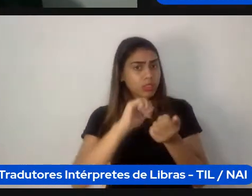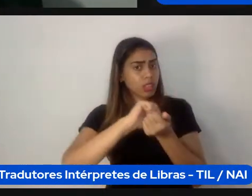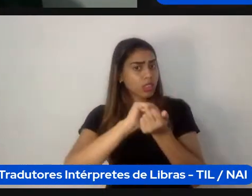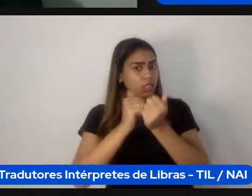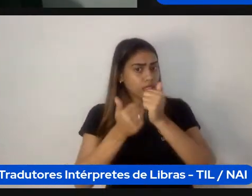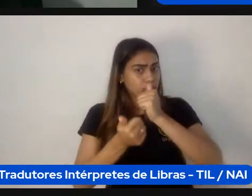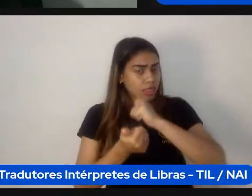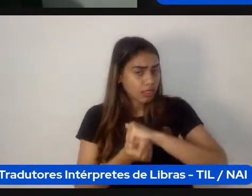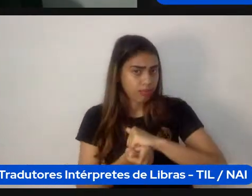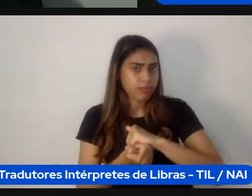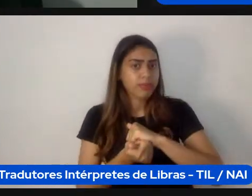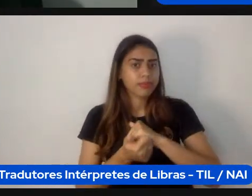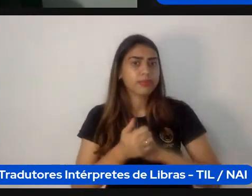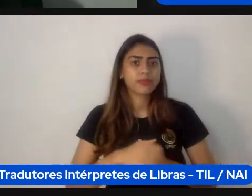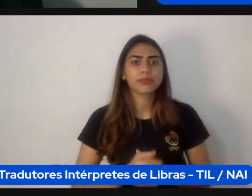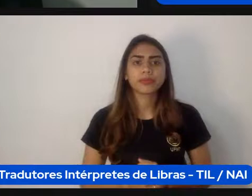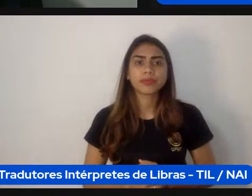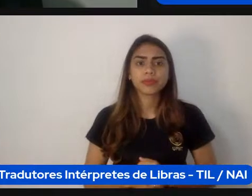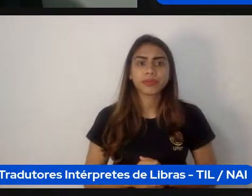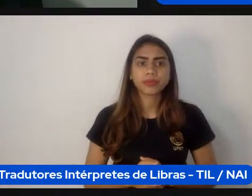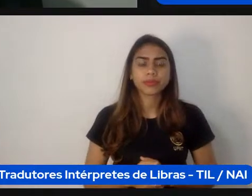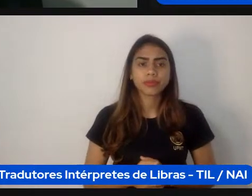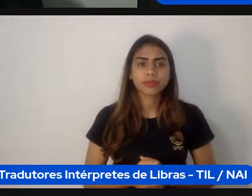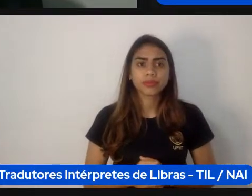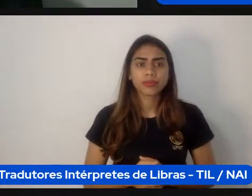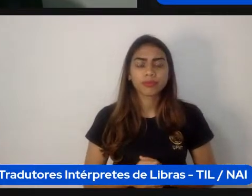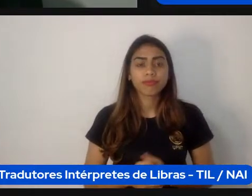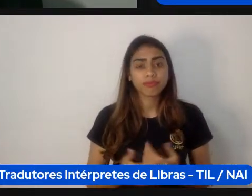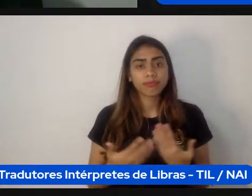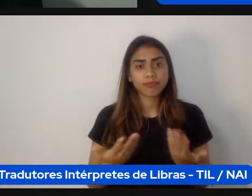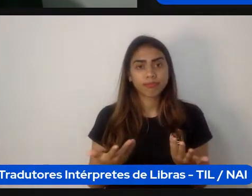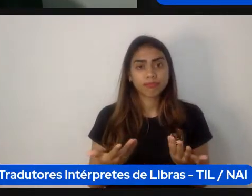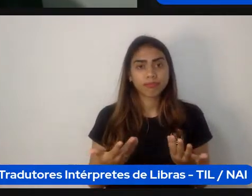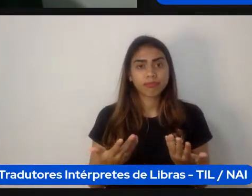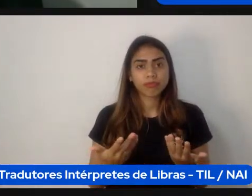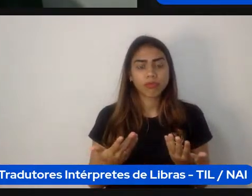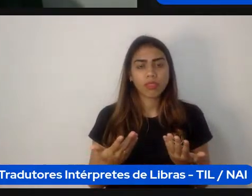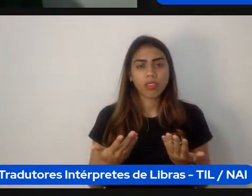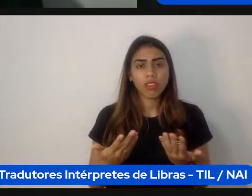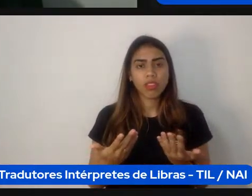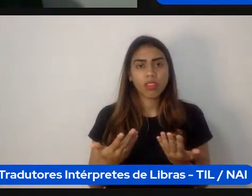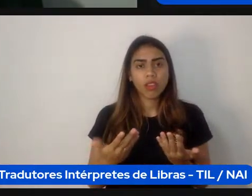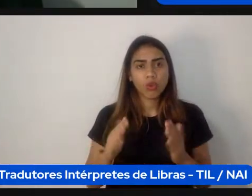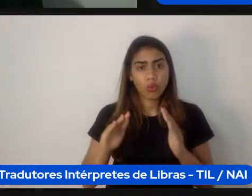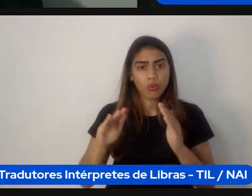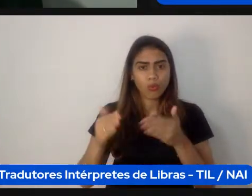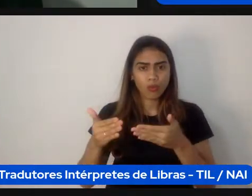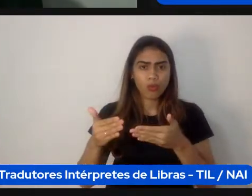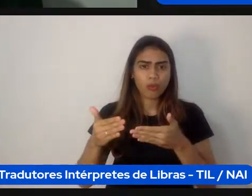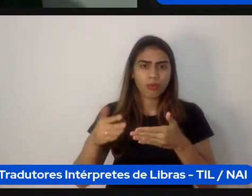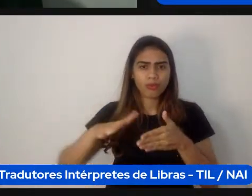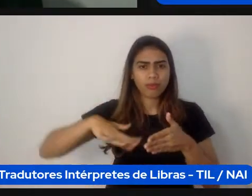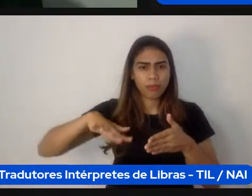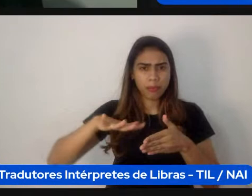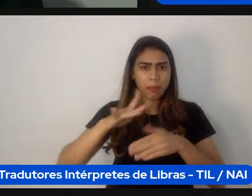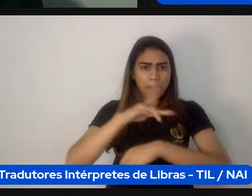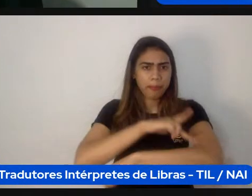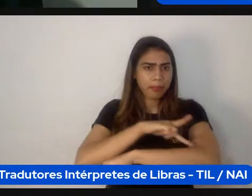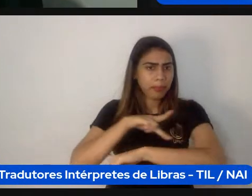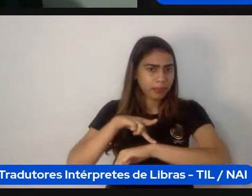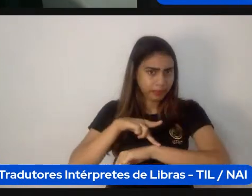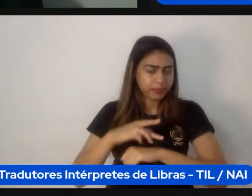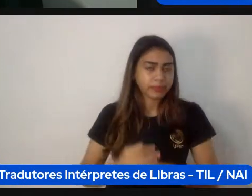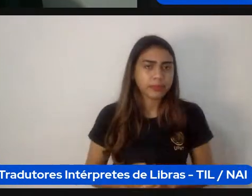um contexto pedagógico. E do demais, eu acho que mais pega